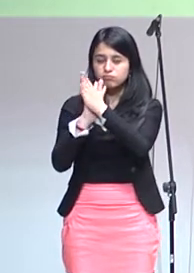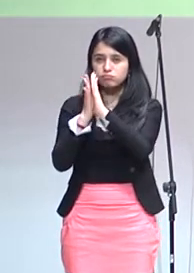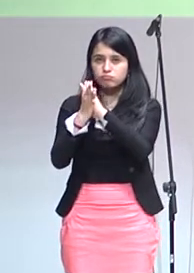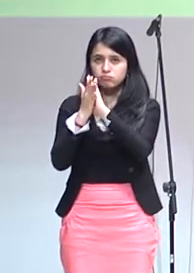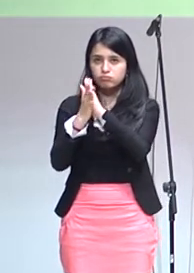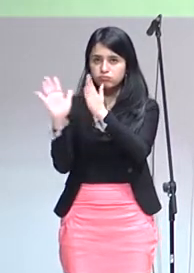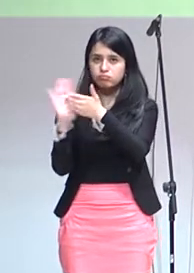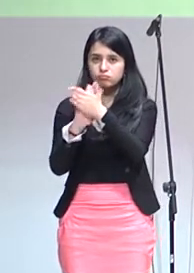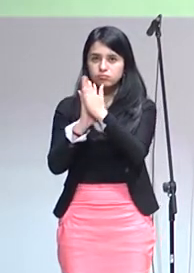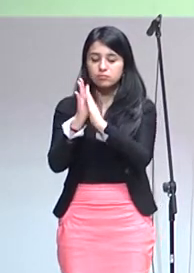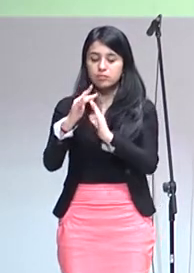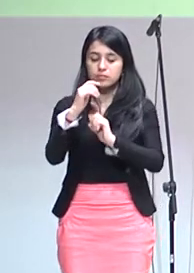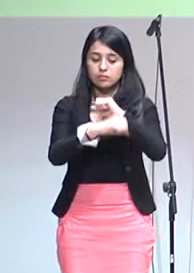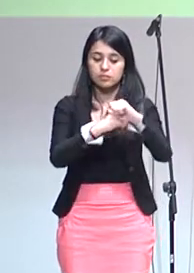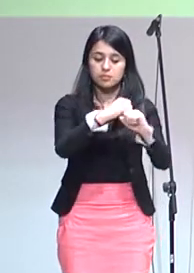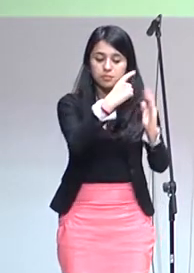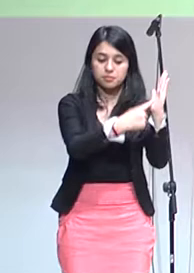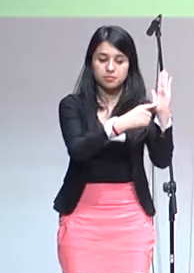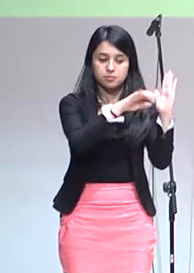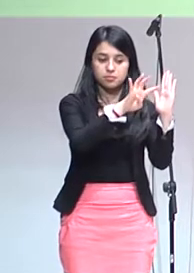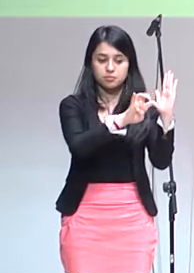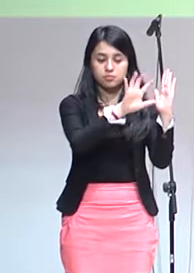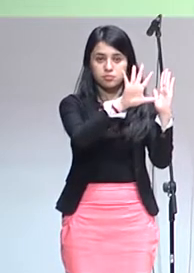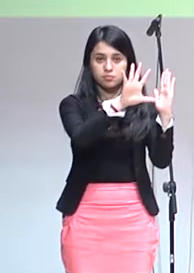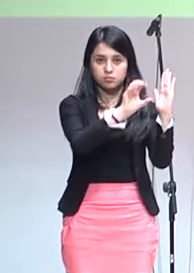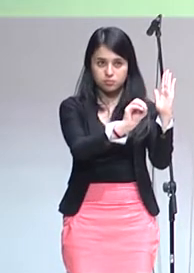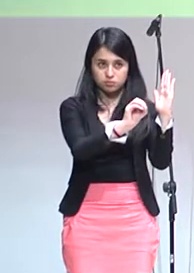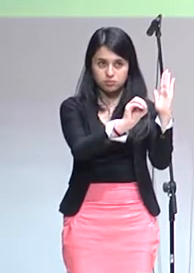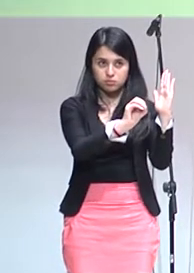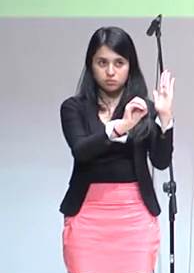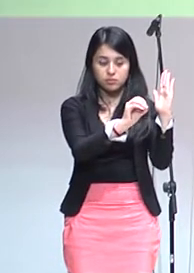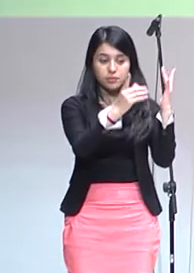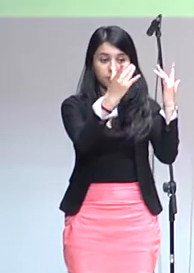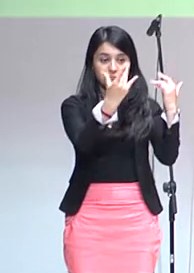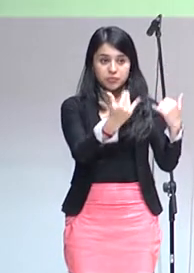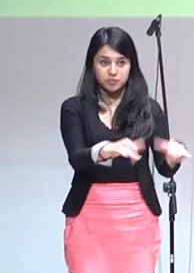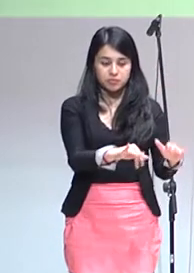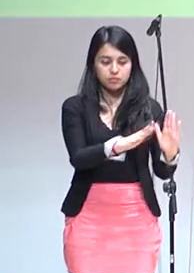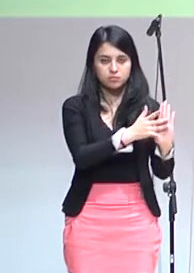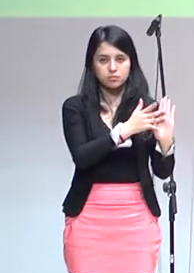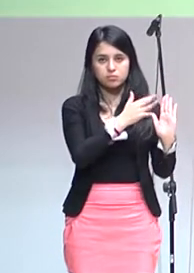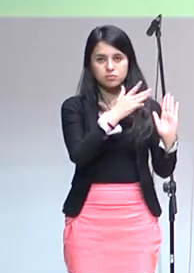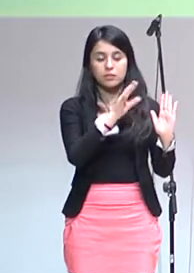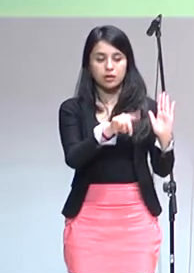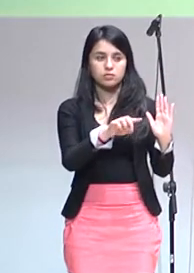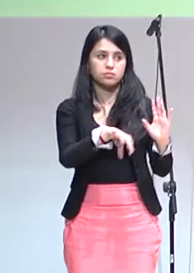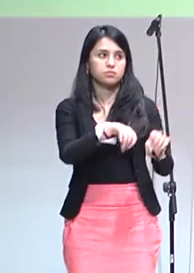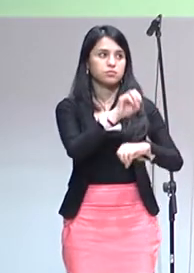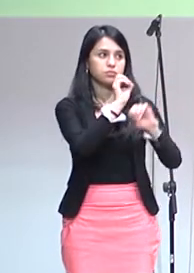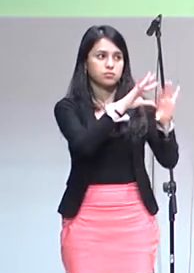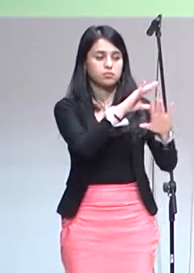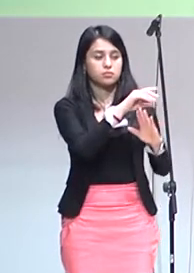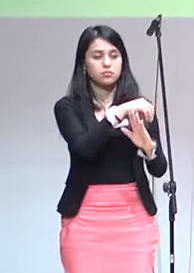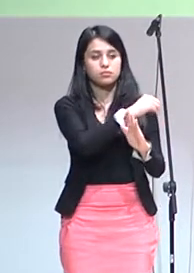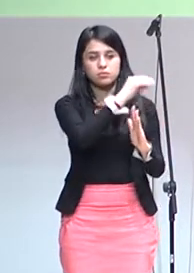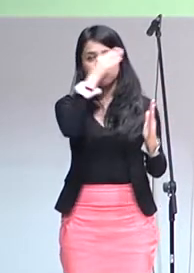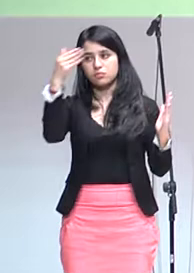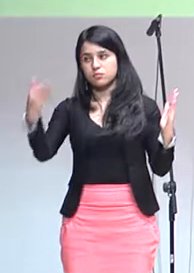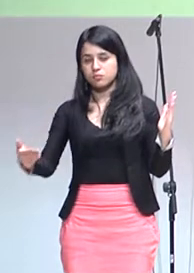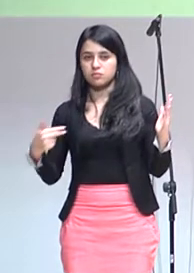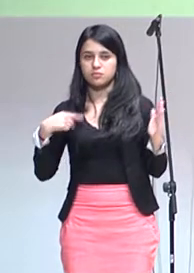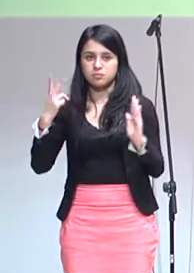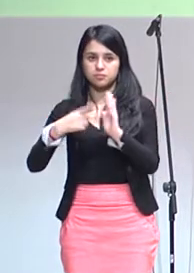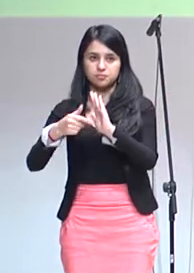comunidad. Desde 1950, cuando se acaba el lazareto, que lo trasladan para Agua de Dios, hasta el día de hoy.